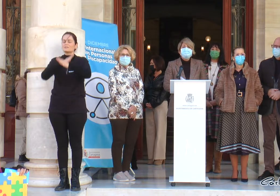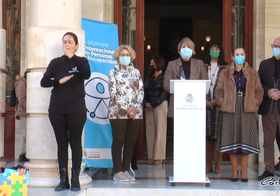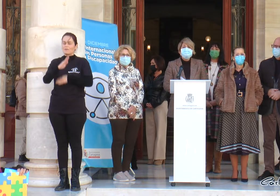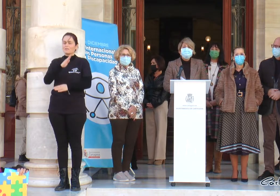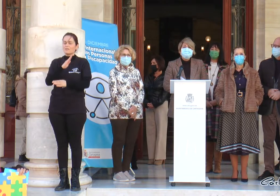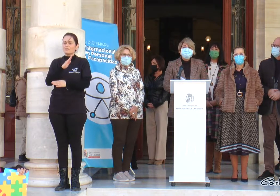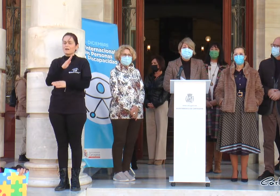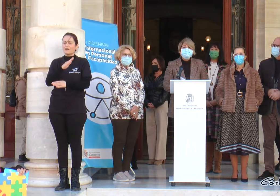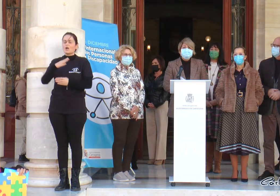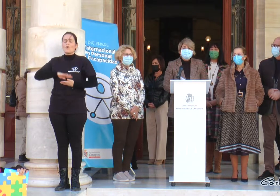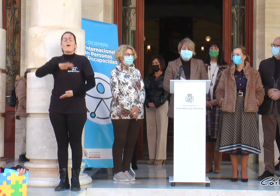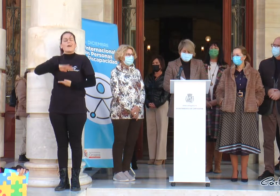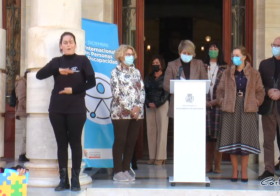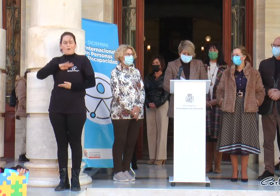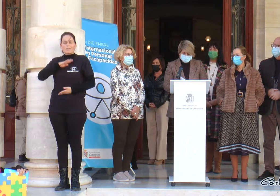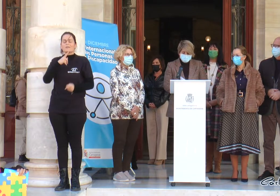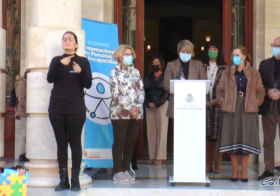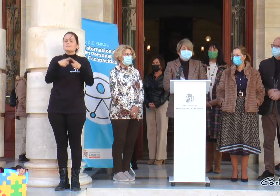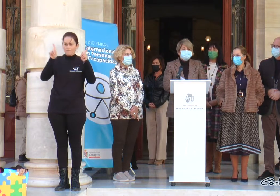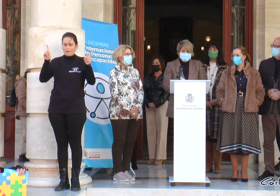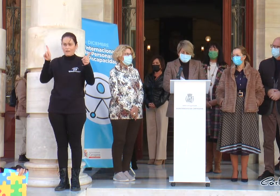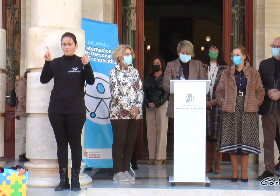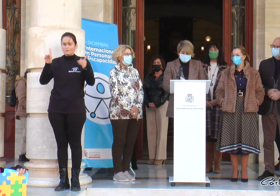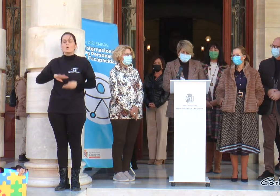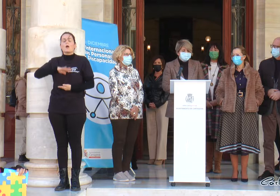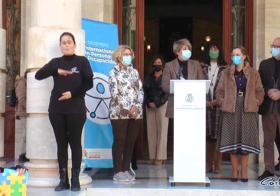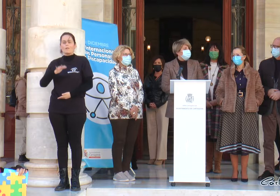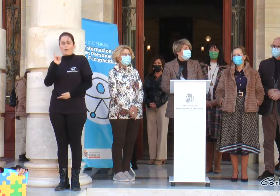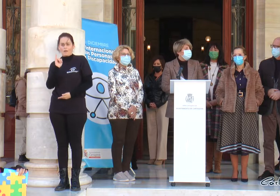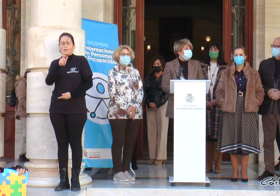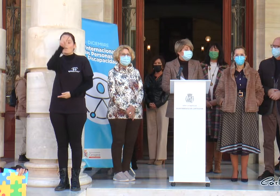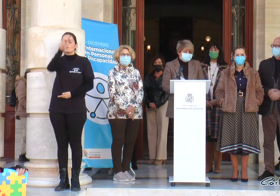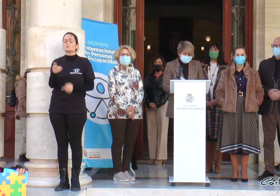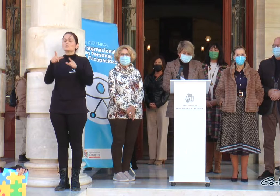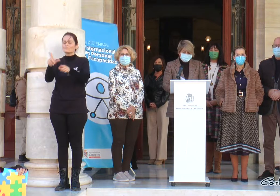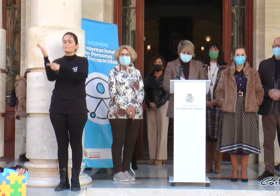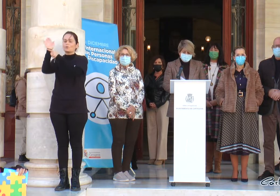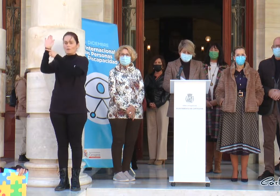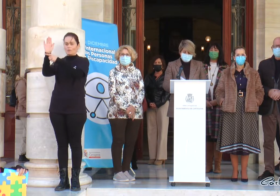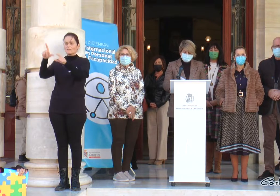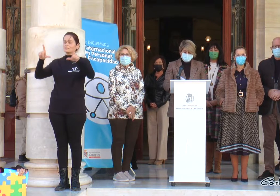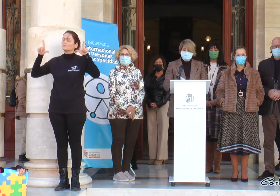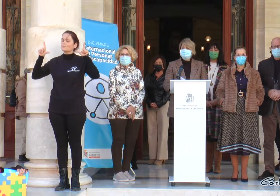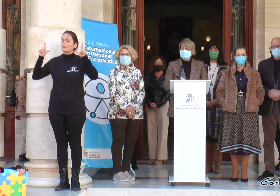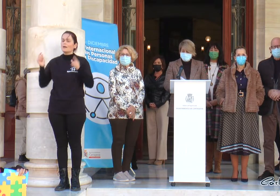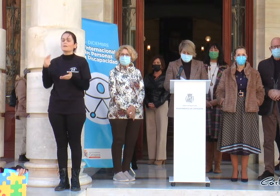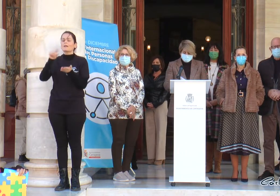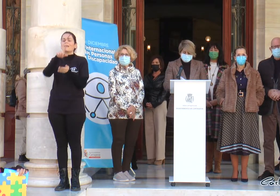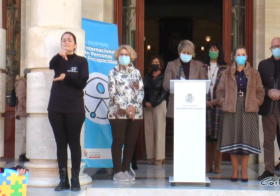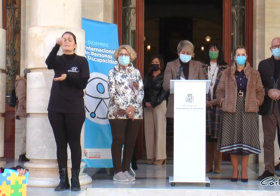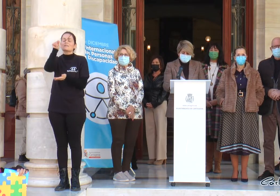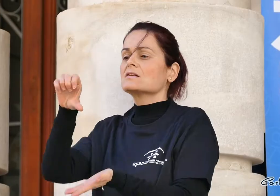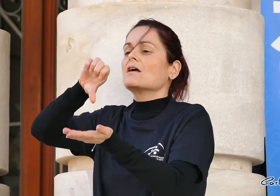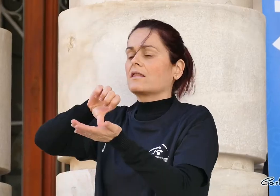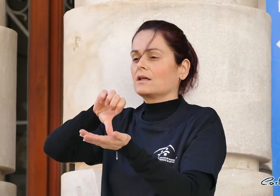con capacidades diferentes, sean las protagonistas y estén en el centro de las decisiones, bien sea a